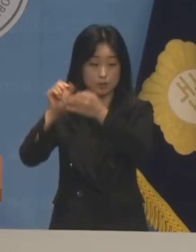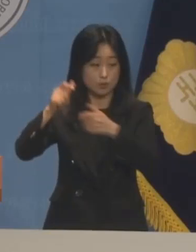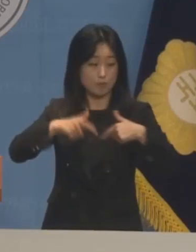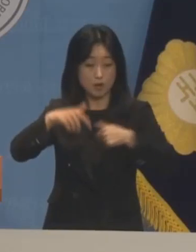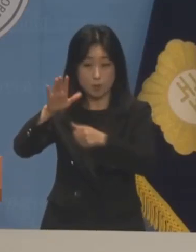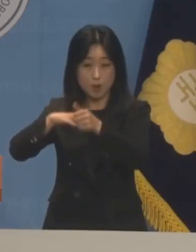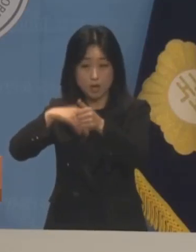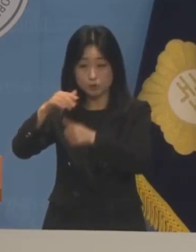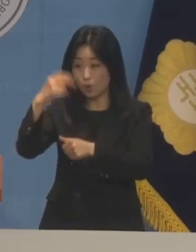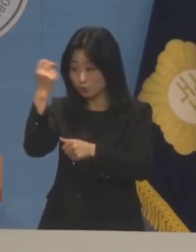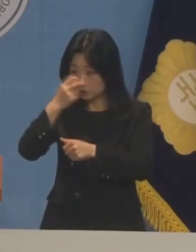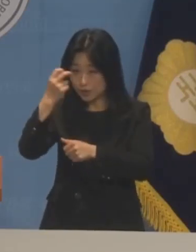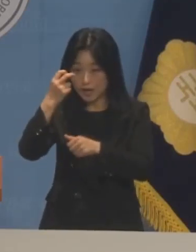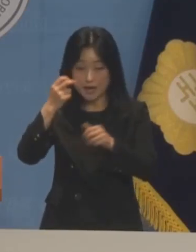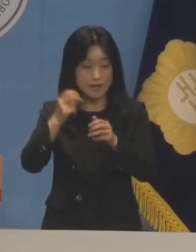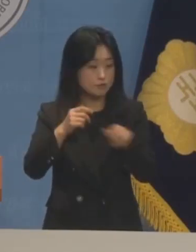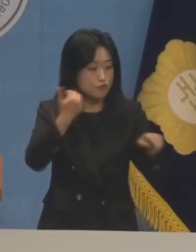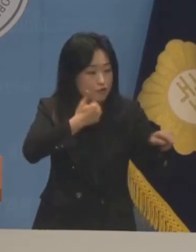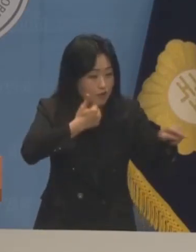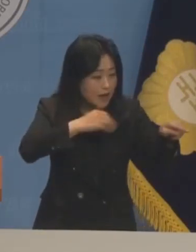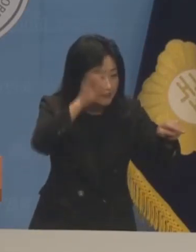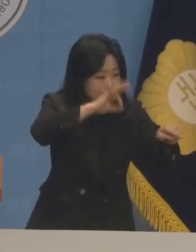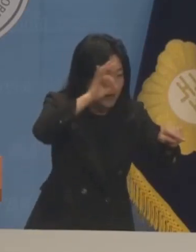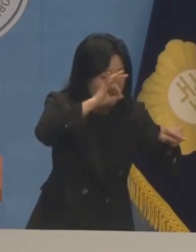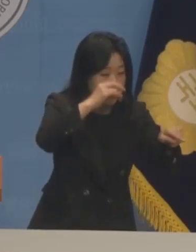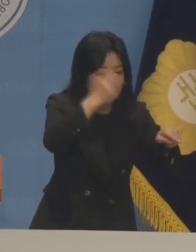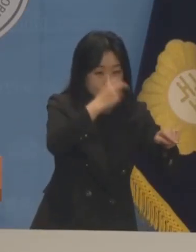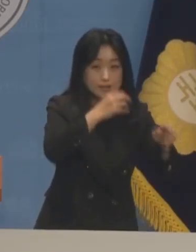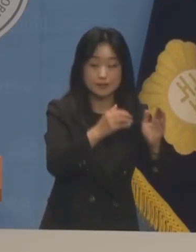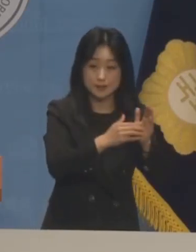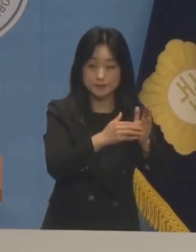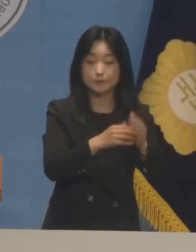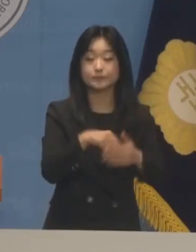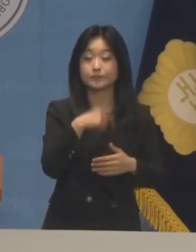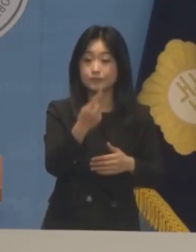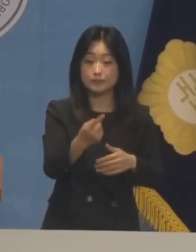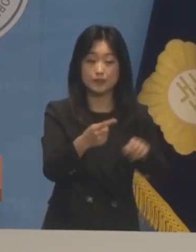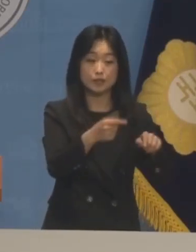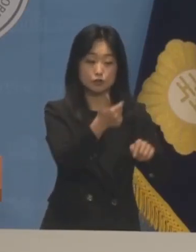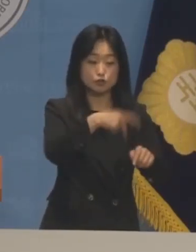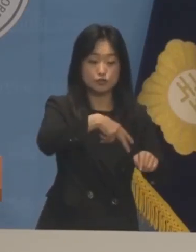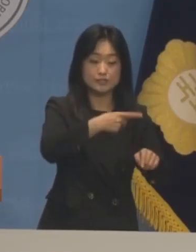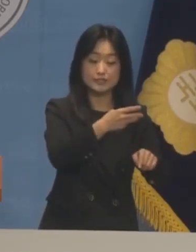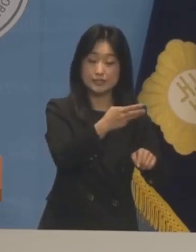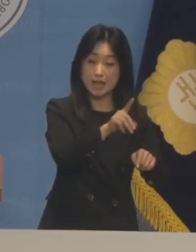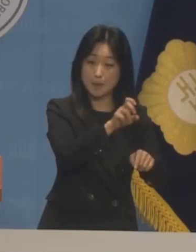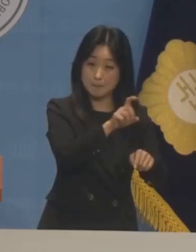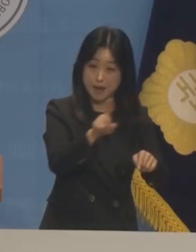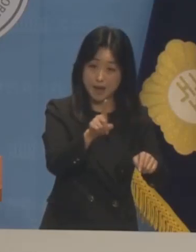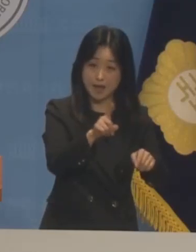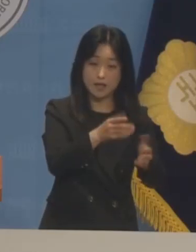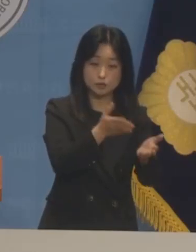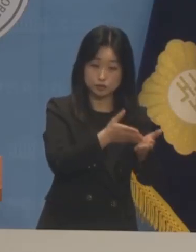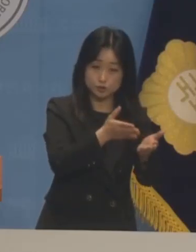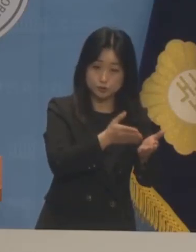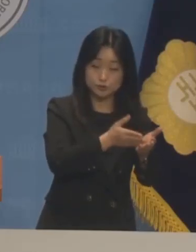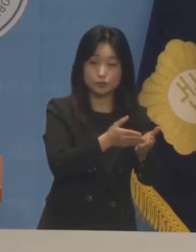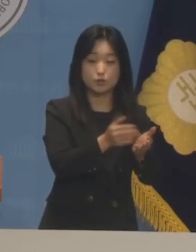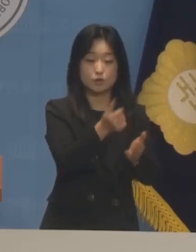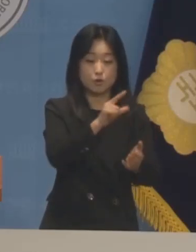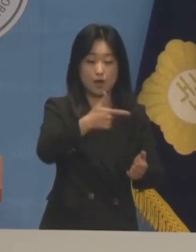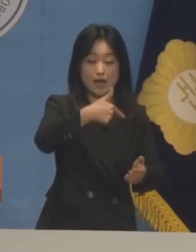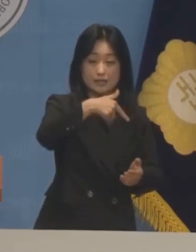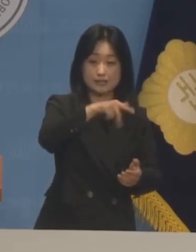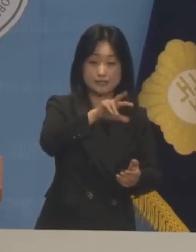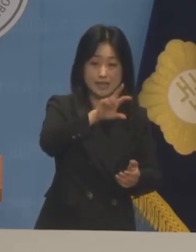명예훼손 수사에 나섰습니다. 2024년 9월 14일 뉴스타파 뉴스룸과 한상진, 봉지욱